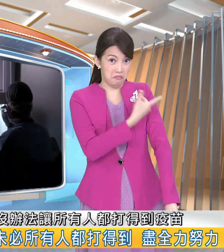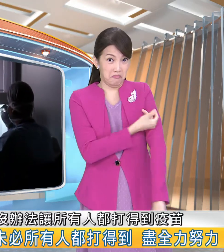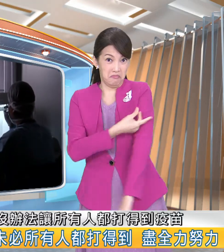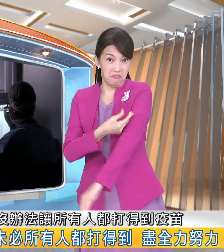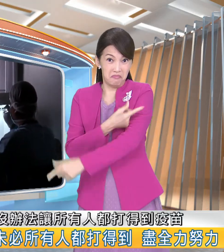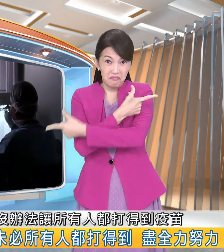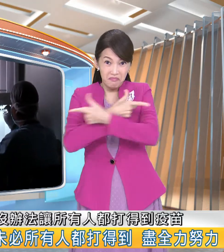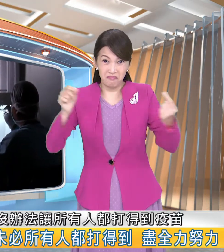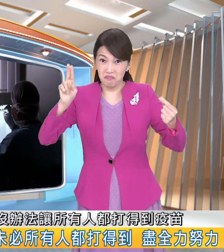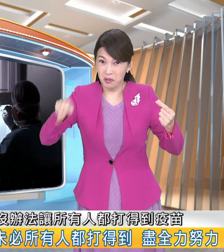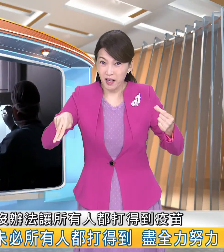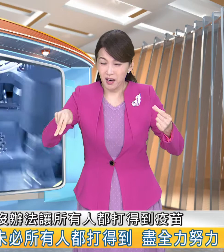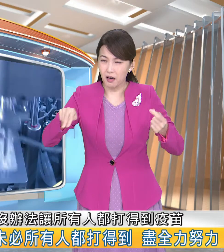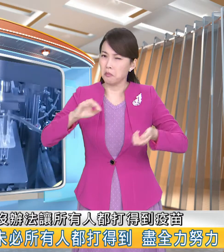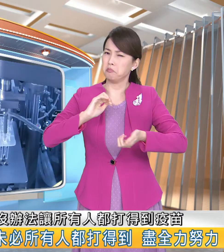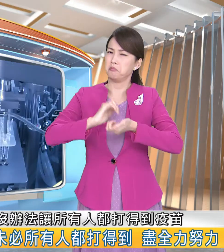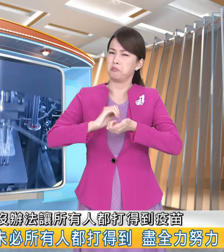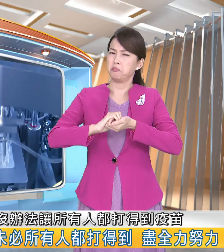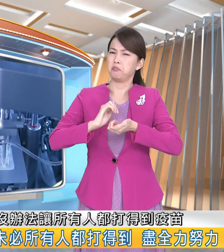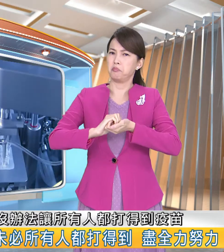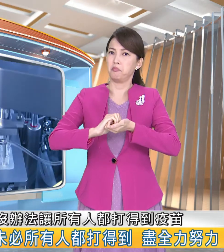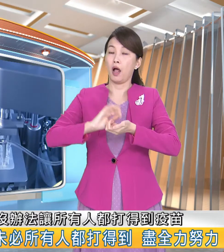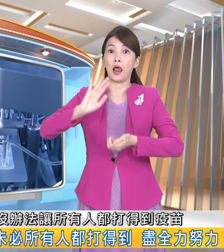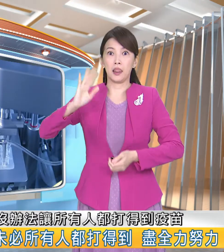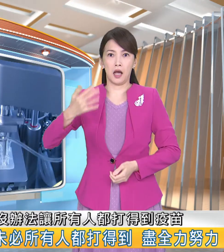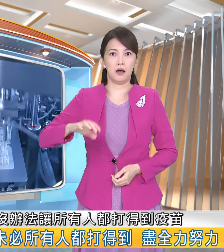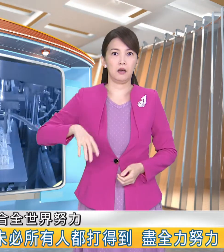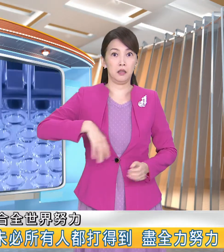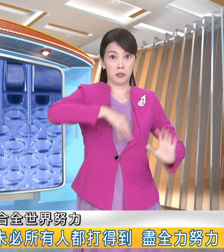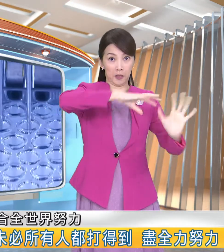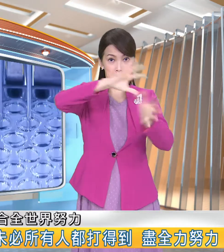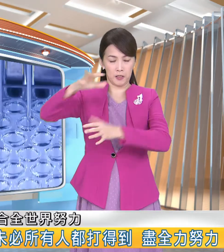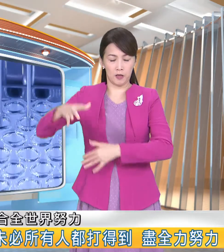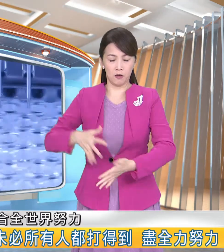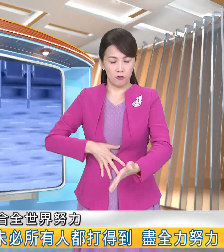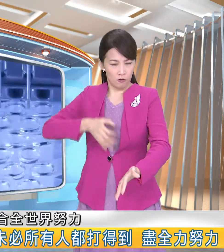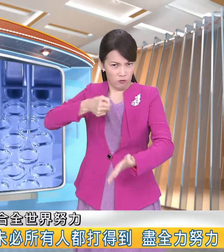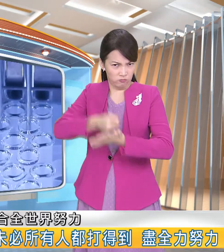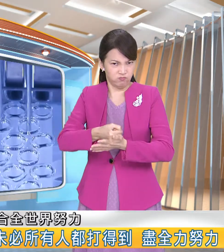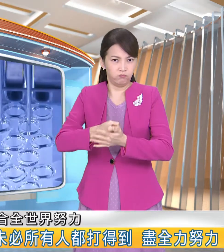来没办法让所有人都打得到疫苗，但至少是结合全世界努力。